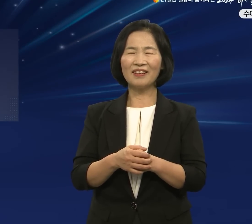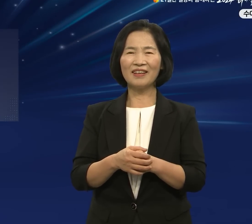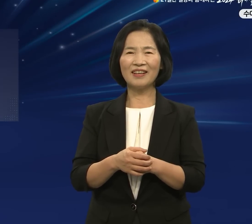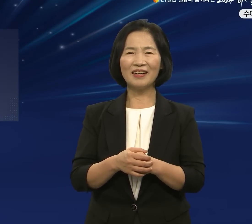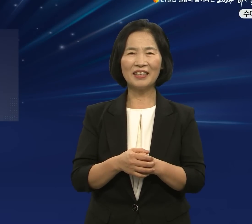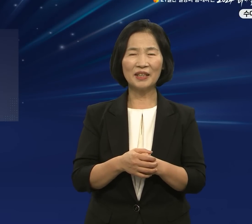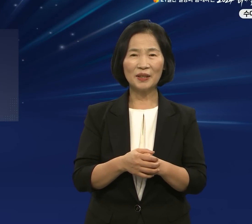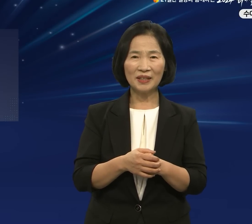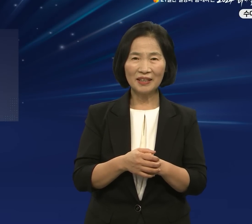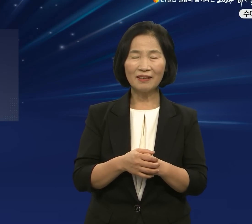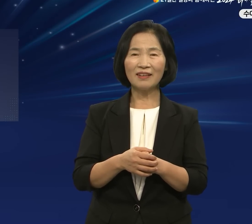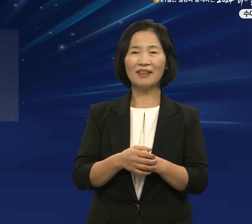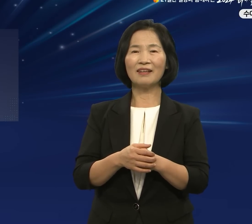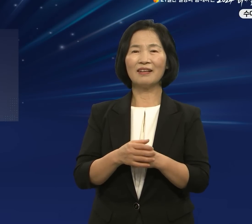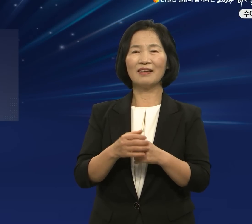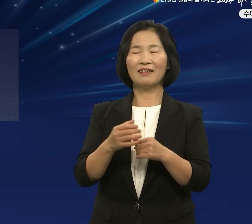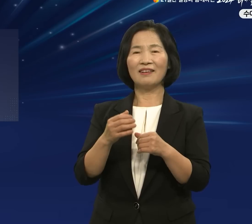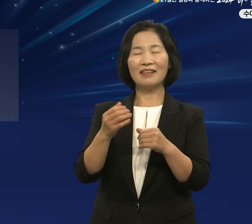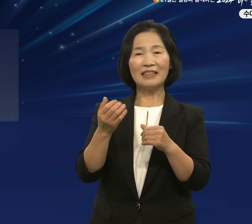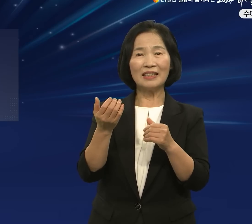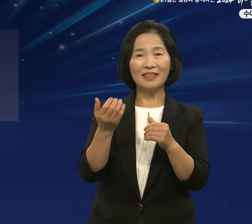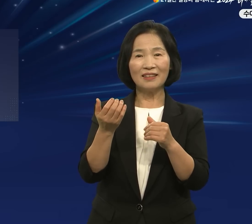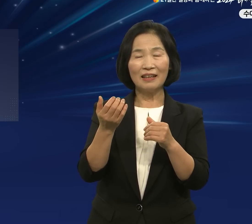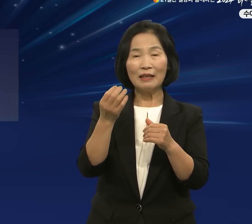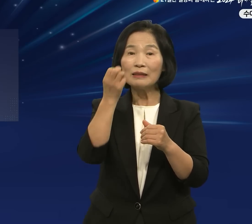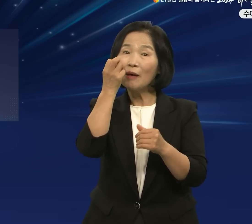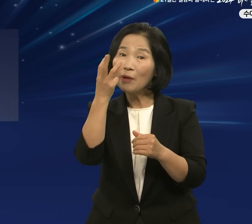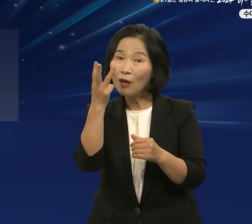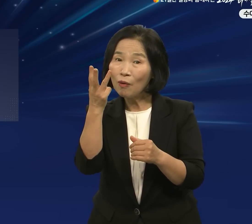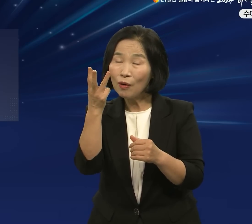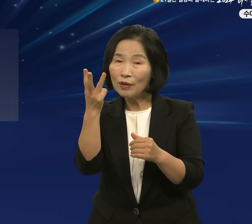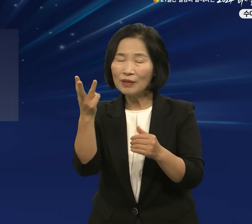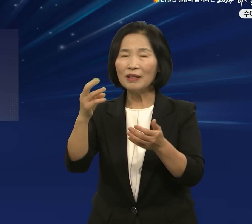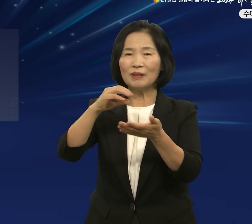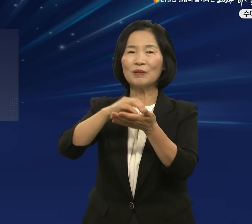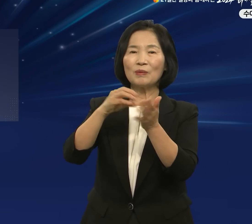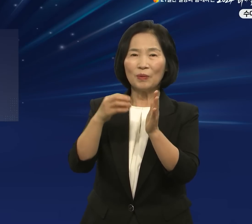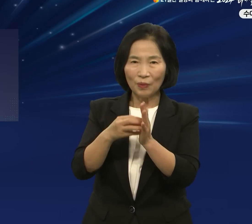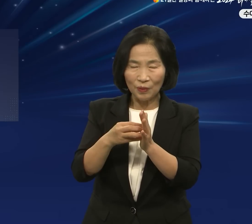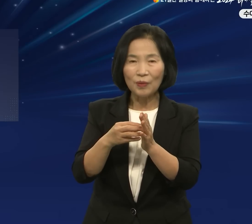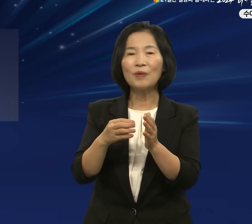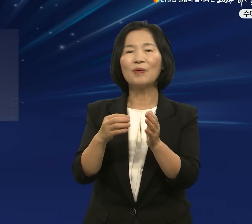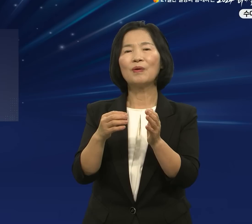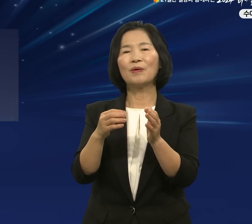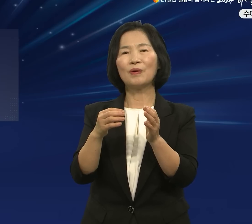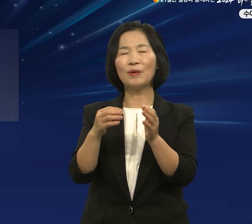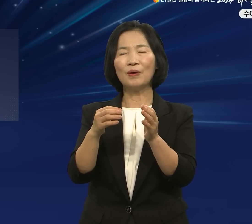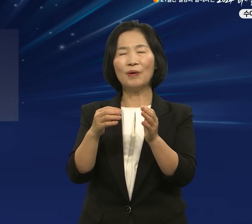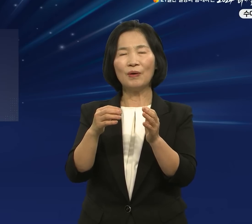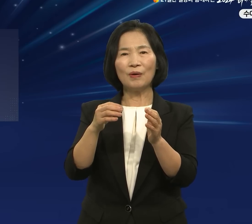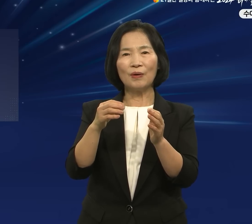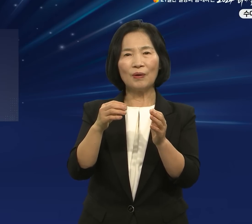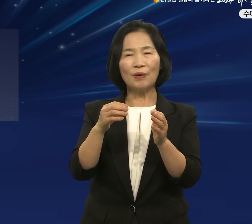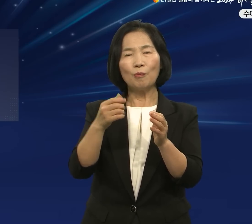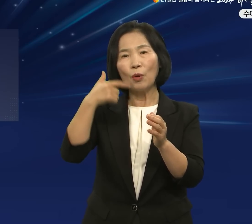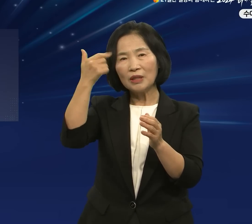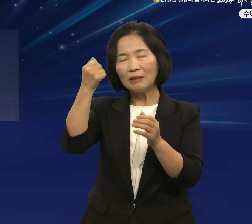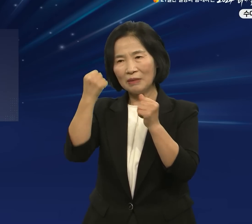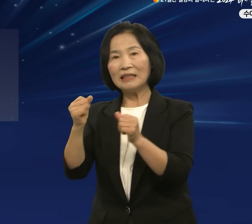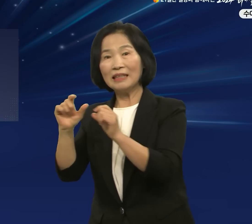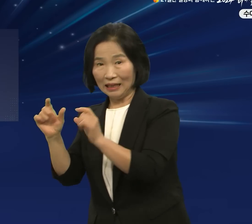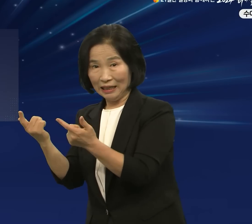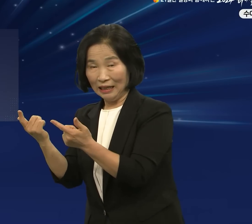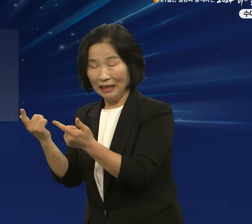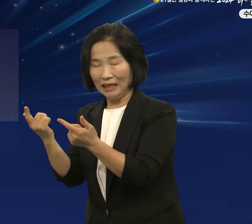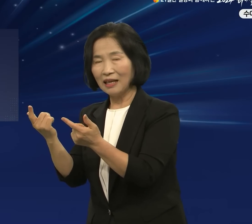전진 목사님이 교회를 비우고 잠시 3개월 정도 공백이 있을 때 이 된장을 관리하던 집사님이 목사님